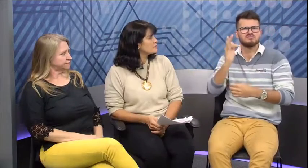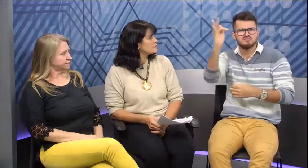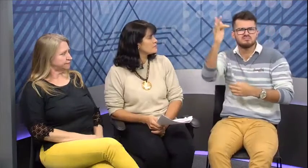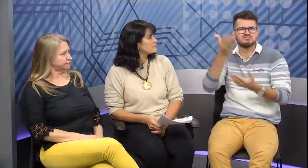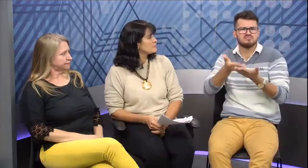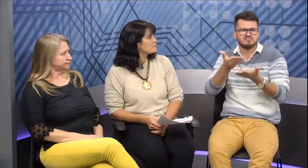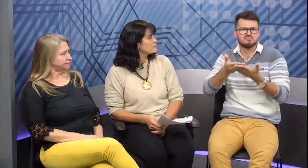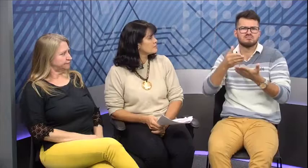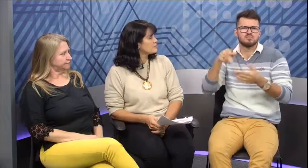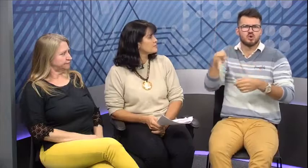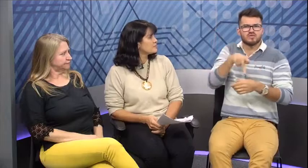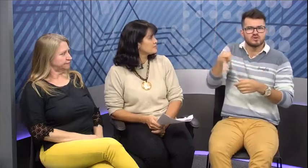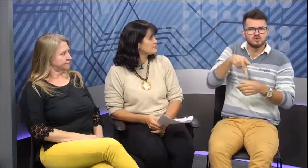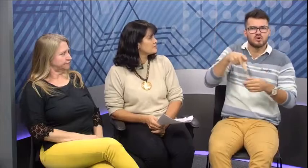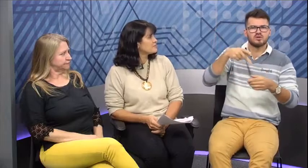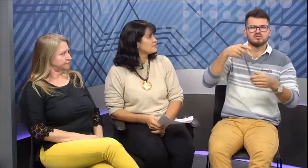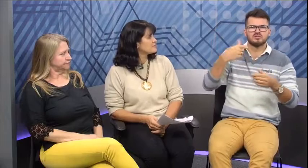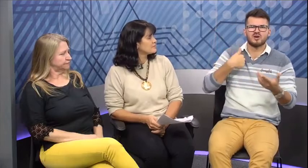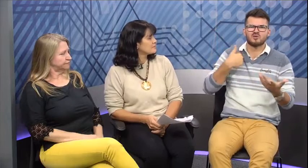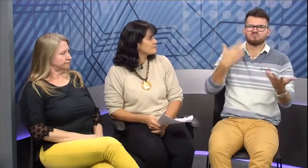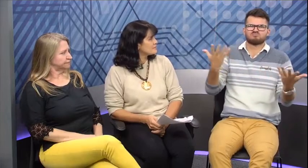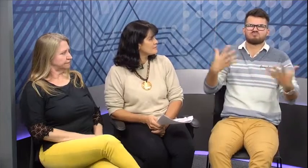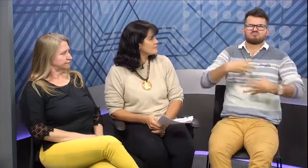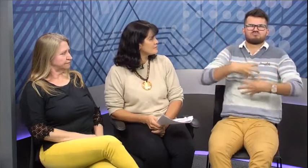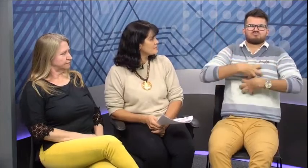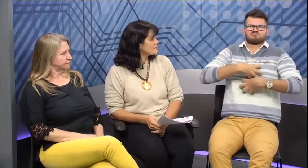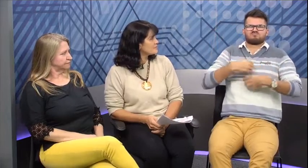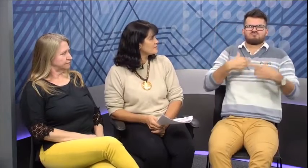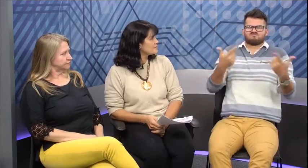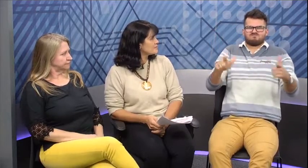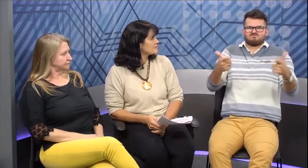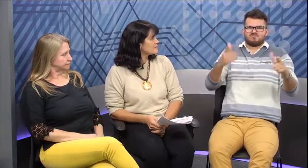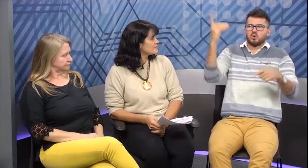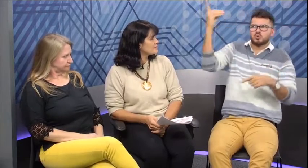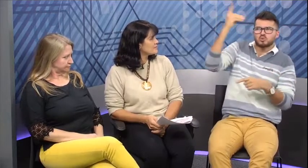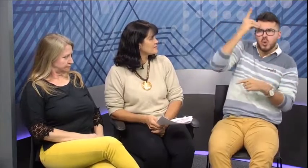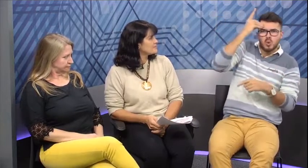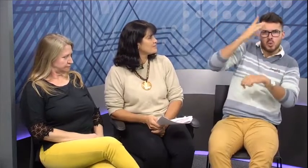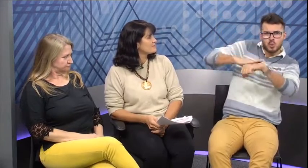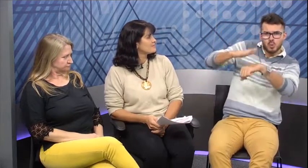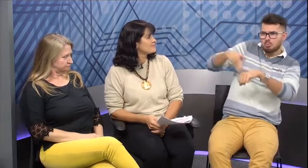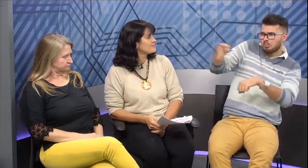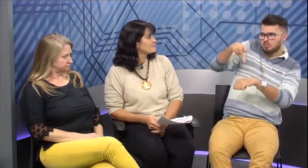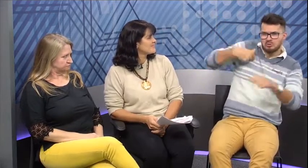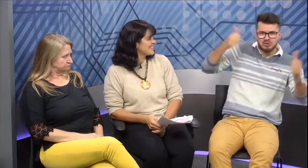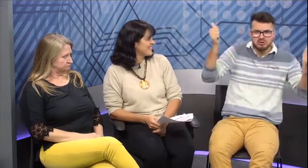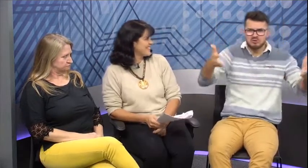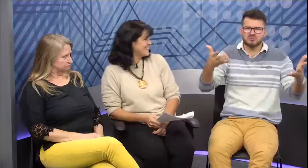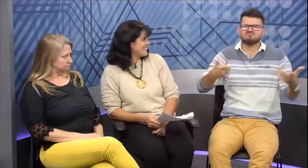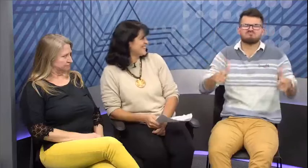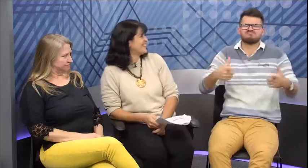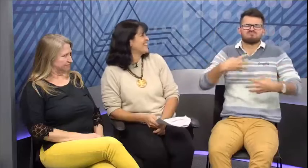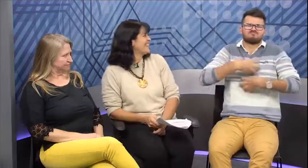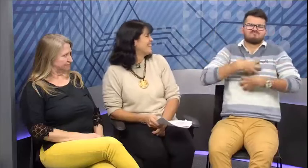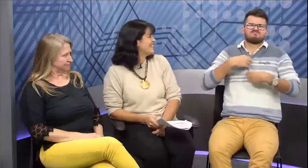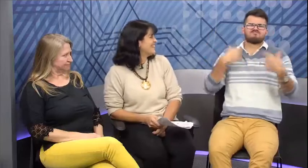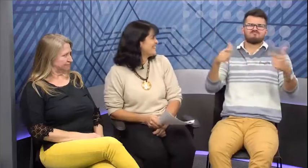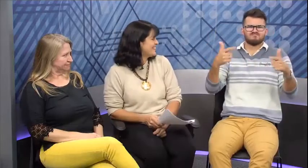assim: olha, você precisa tentar, o que você acha de você ser professor, né? Eu falava: não, mas parece que eu não tenho dom, né, para